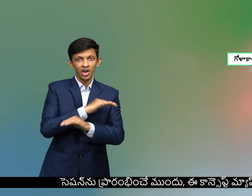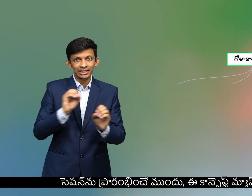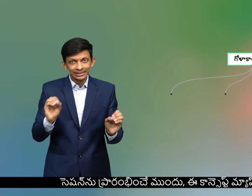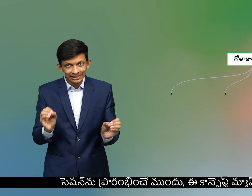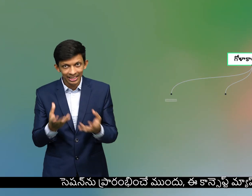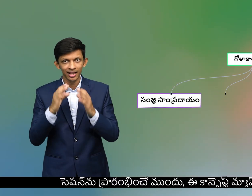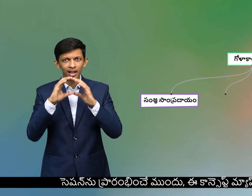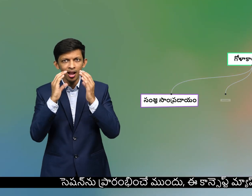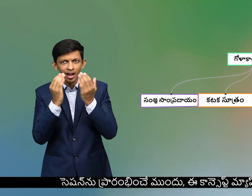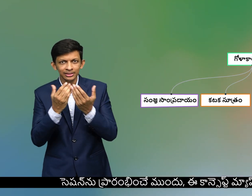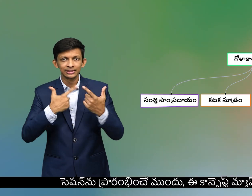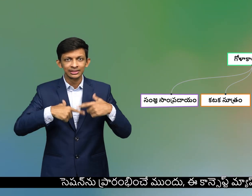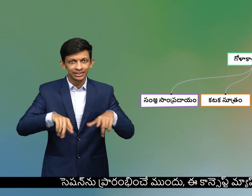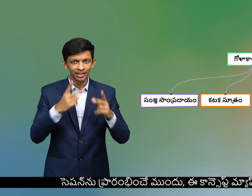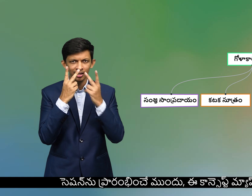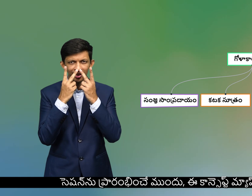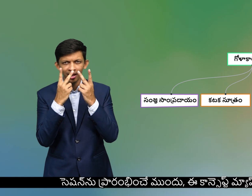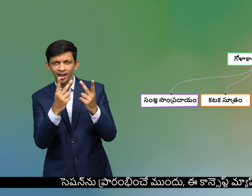సెషన్ను ప్రారంభించే ముందు ఈ కాన్సెప్ట్ మ్యాప్ని చూద్దాం.